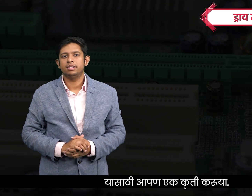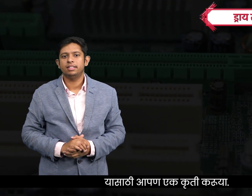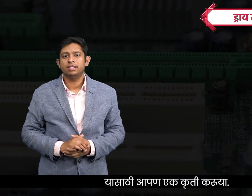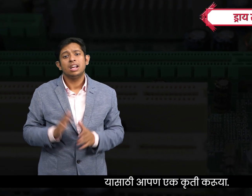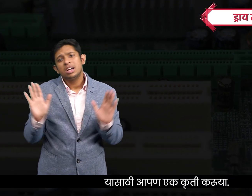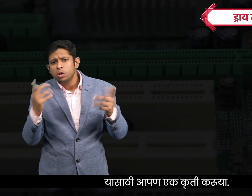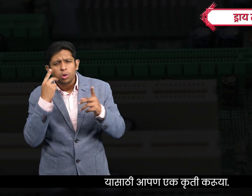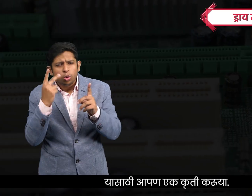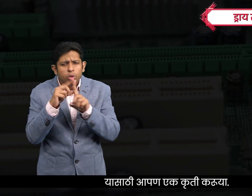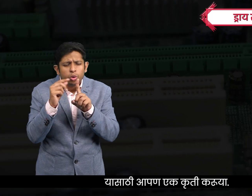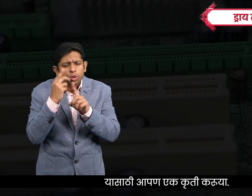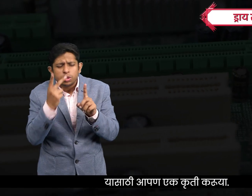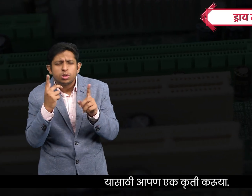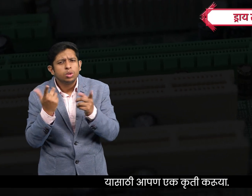यासाठी आपण एक कृती करूया.